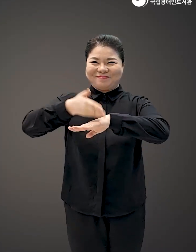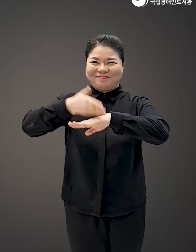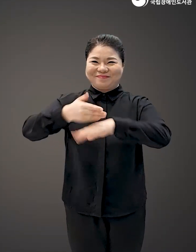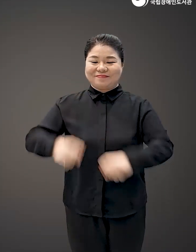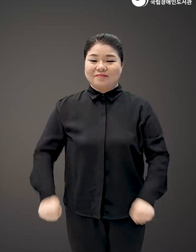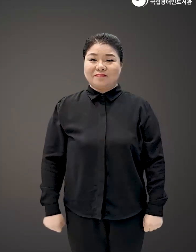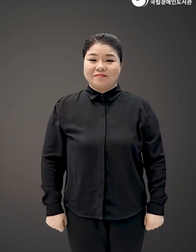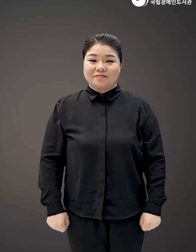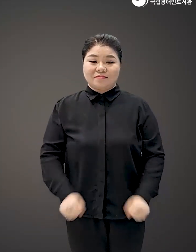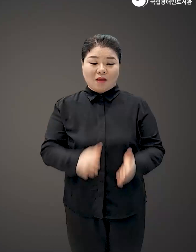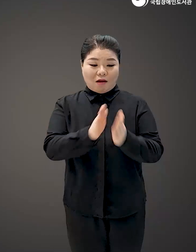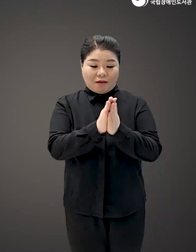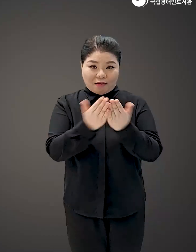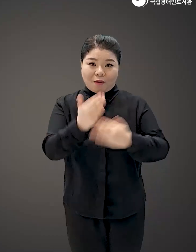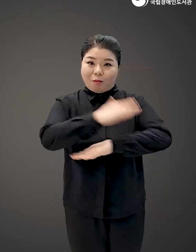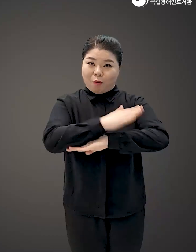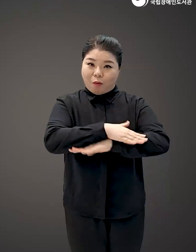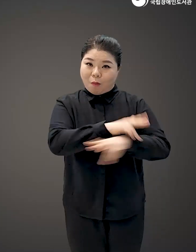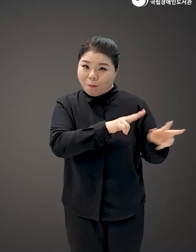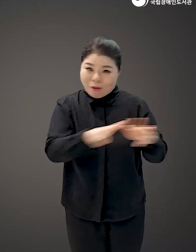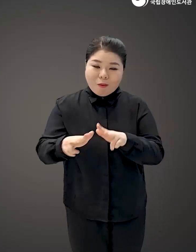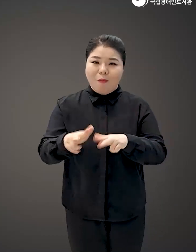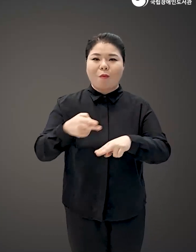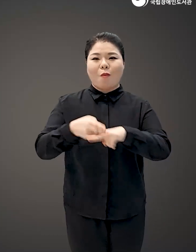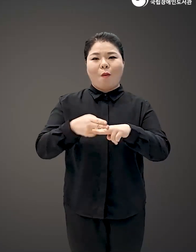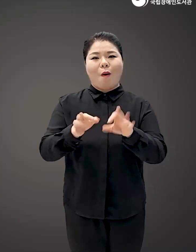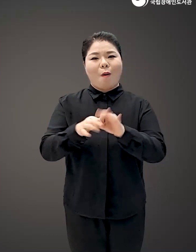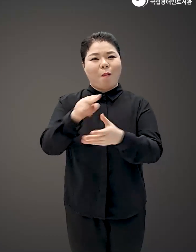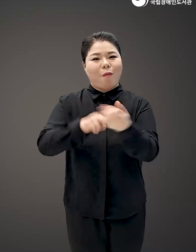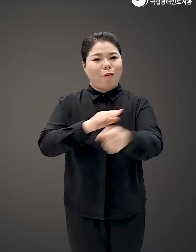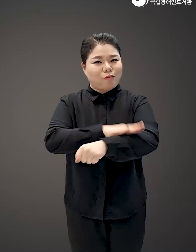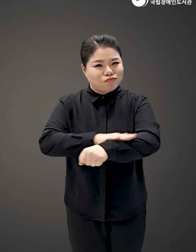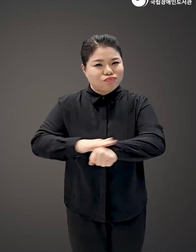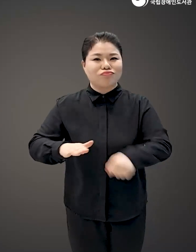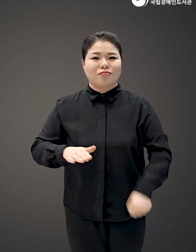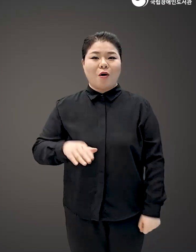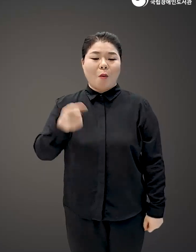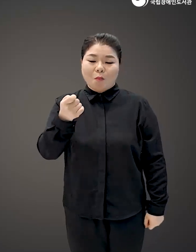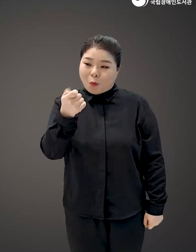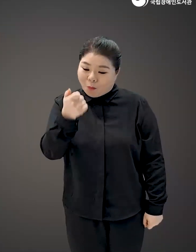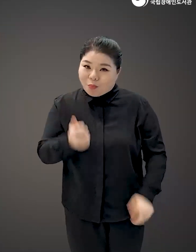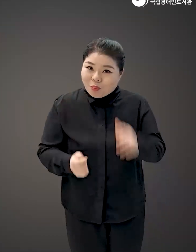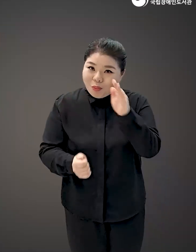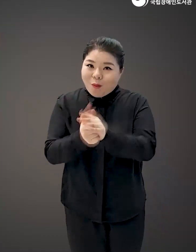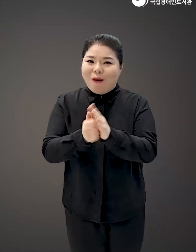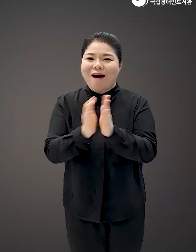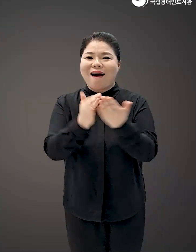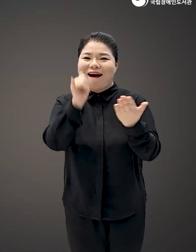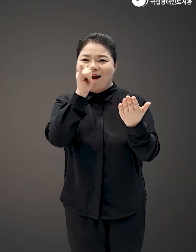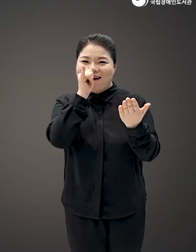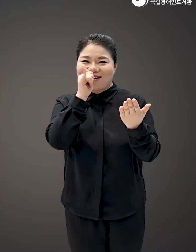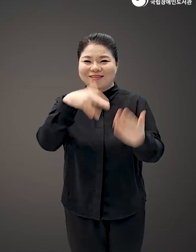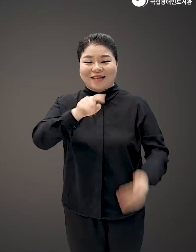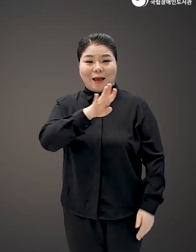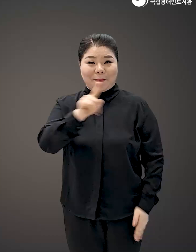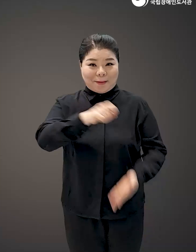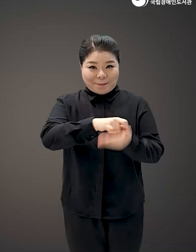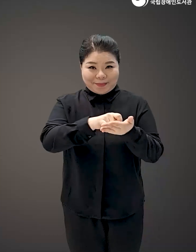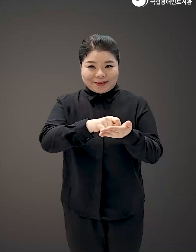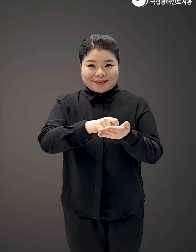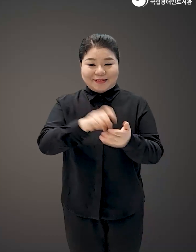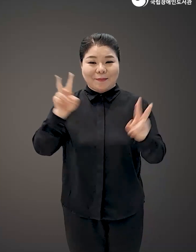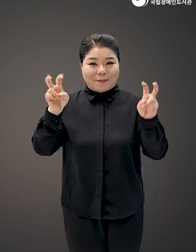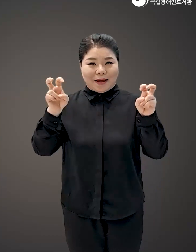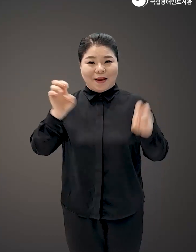출간 즉시 주요 서점 요리 부문 베스트셀러에 오른 조금 독특한 책이 있습니다. 바로 차바 루안야 마부라